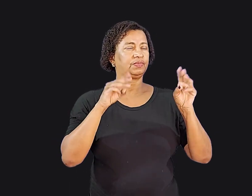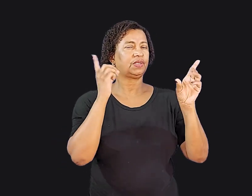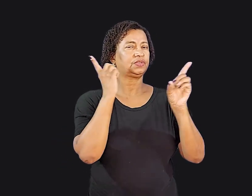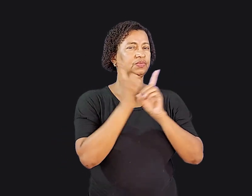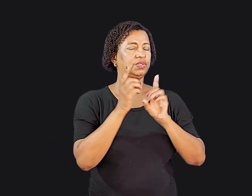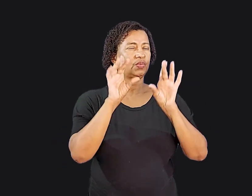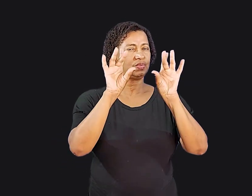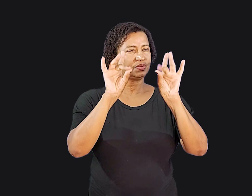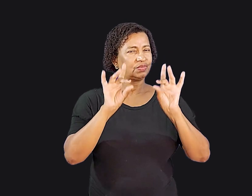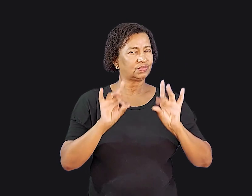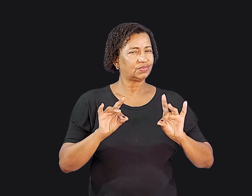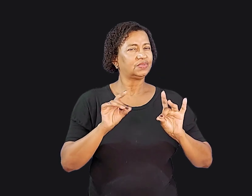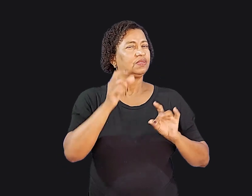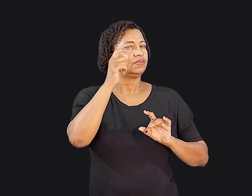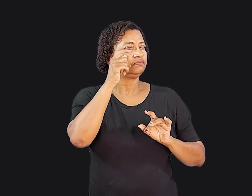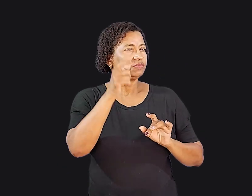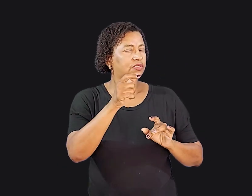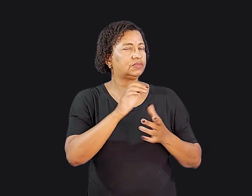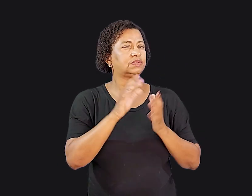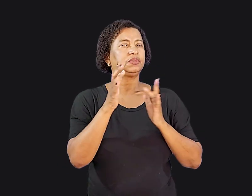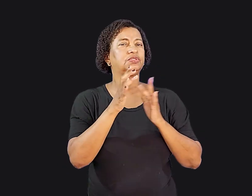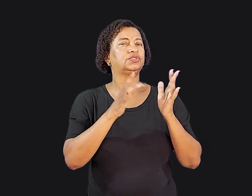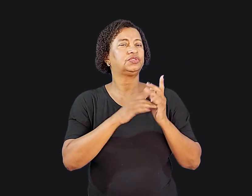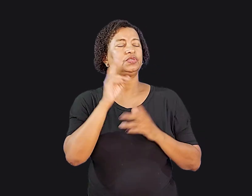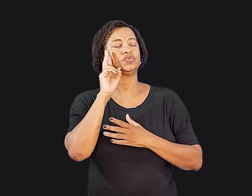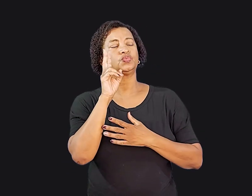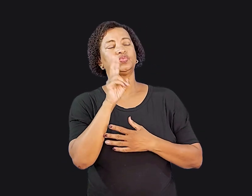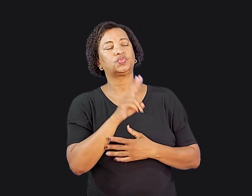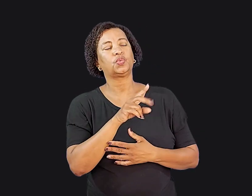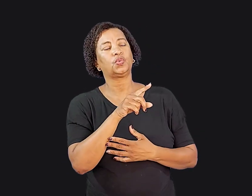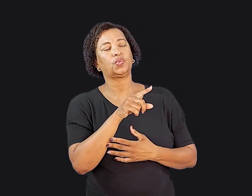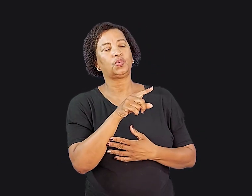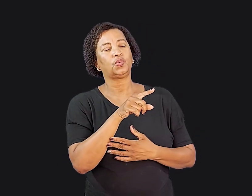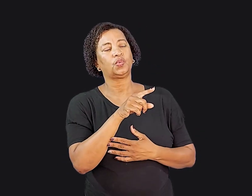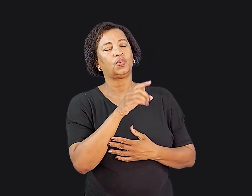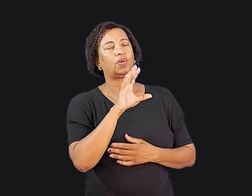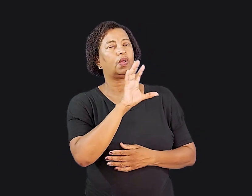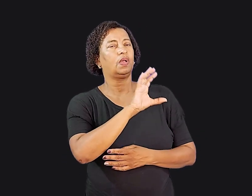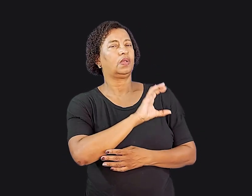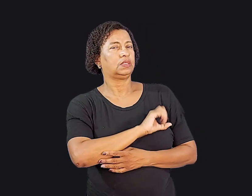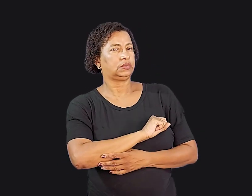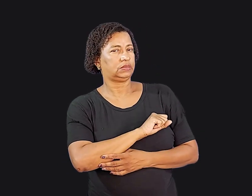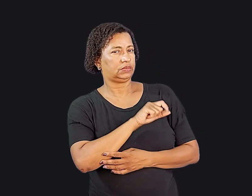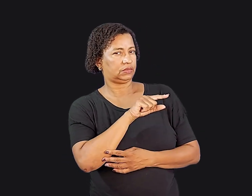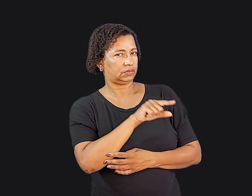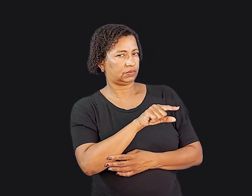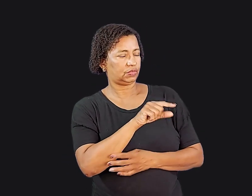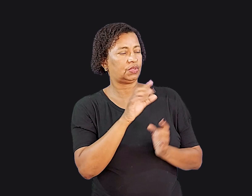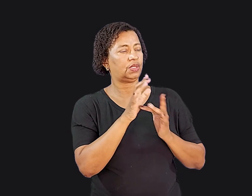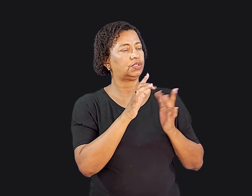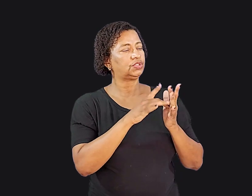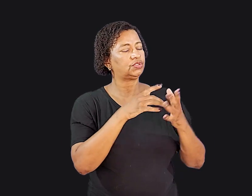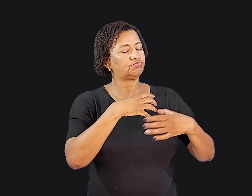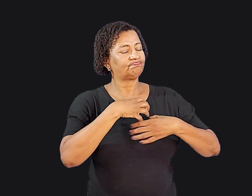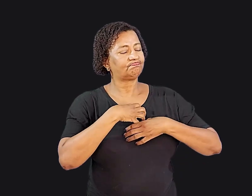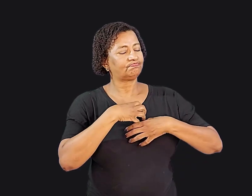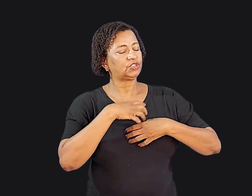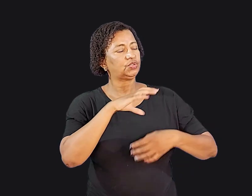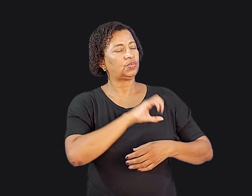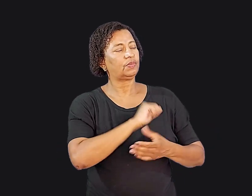um detalhe muito interessante. Jesus olhou para ele e o amou. Jesus sentiu amor genuíno por aquele